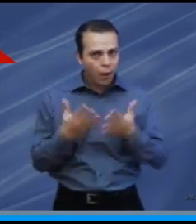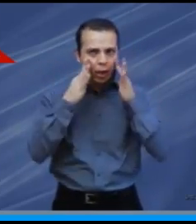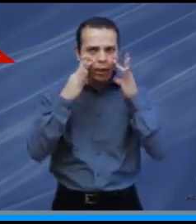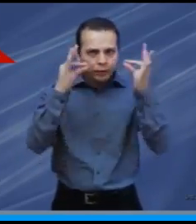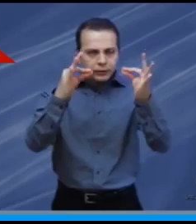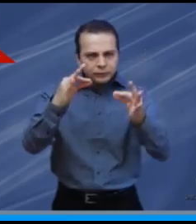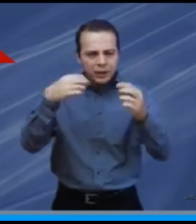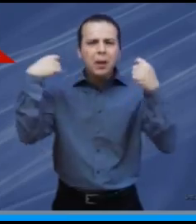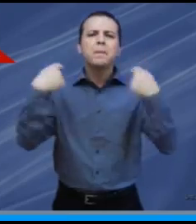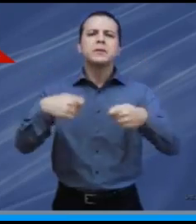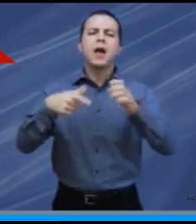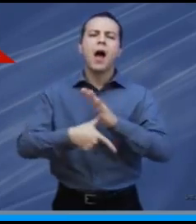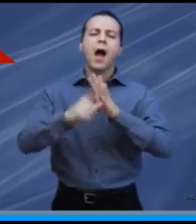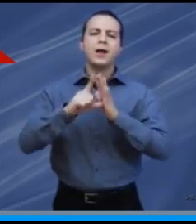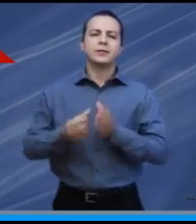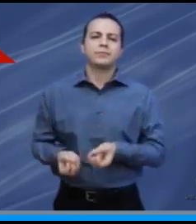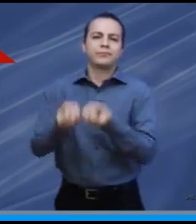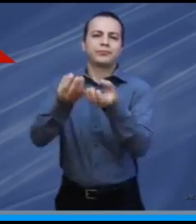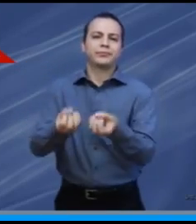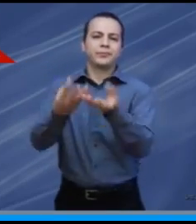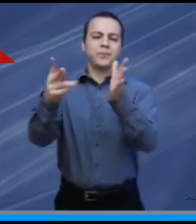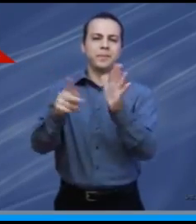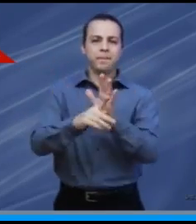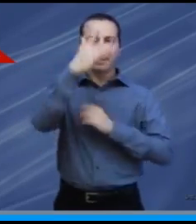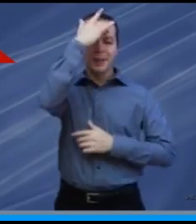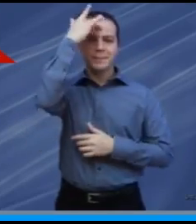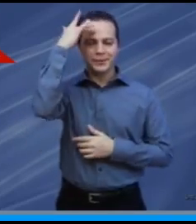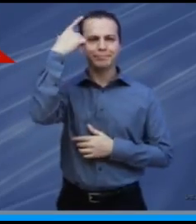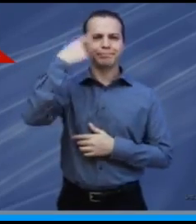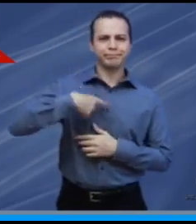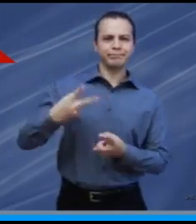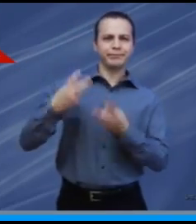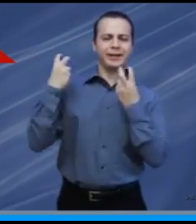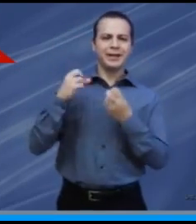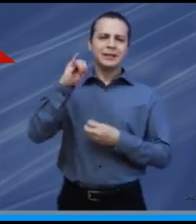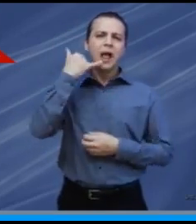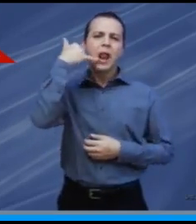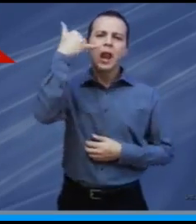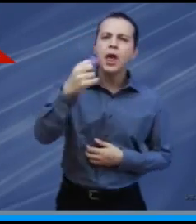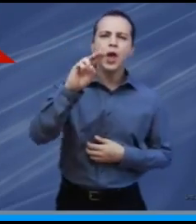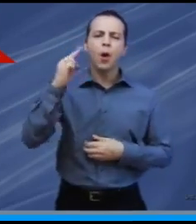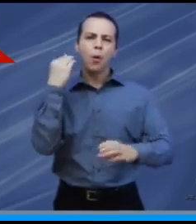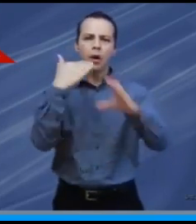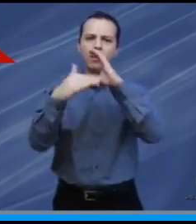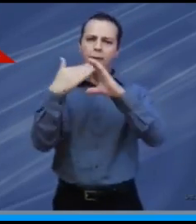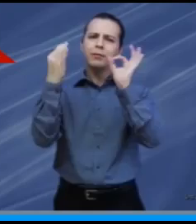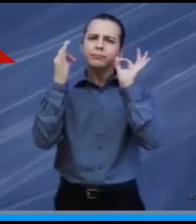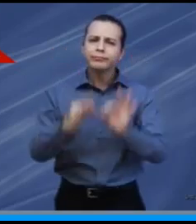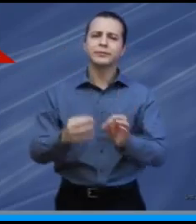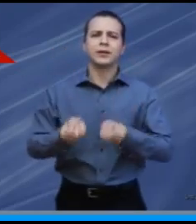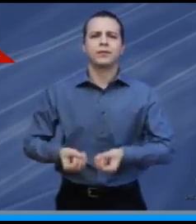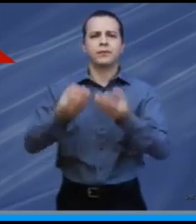ouvem, têm informações corretas às pessoas que ligam pedindo informações.